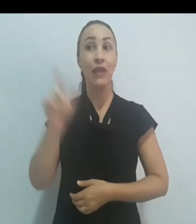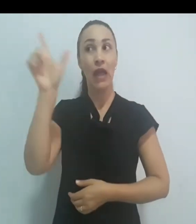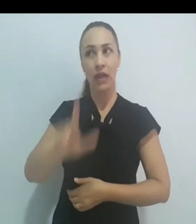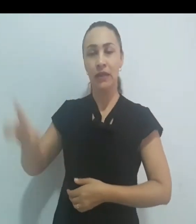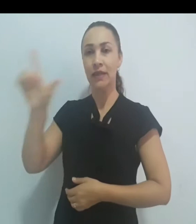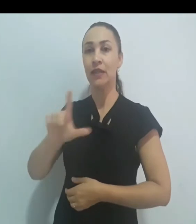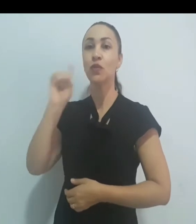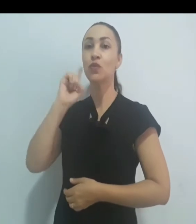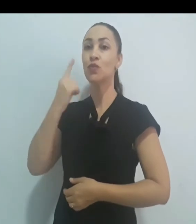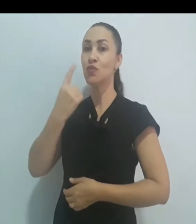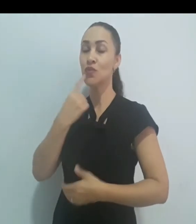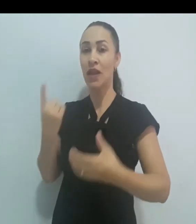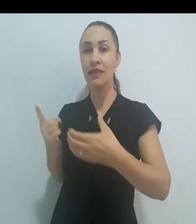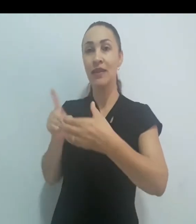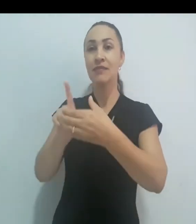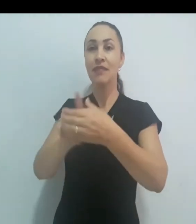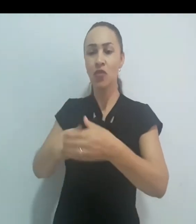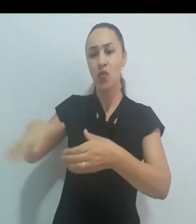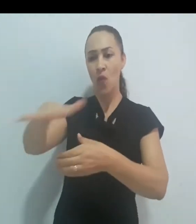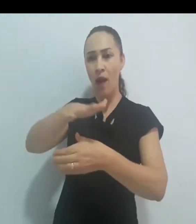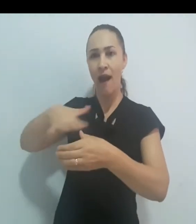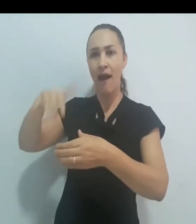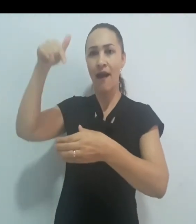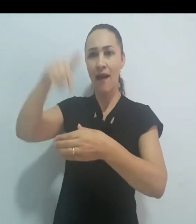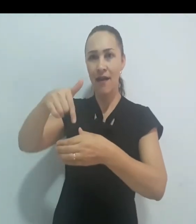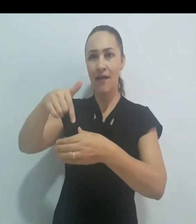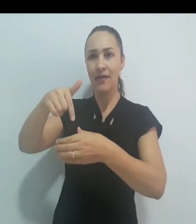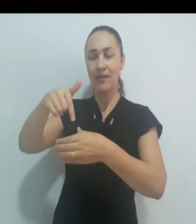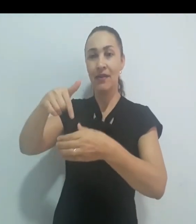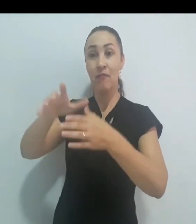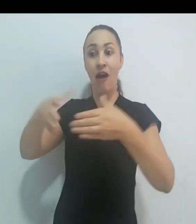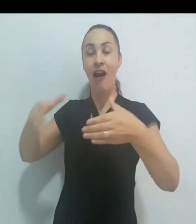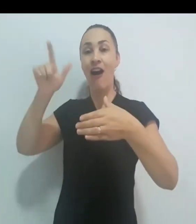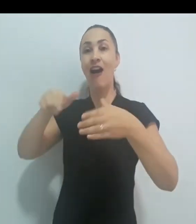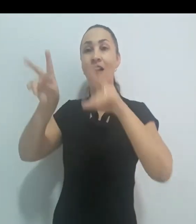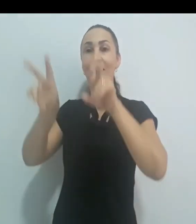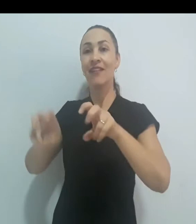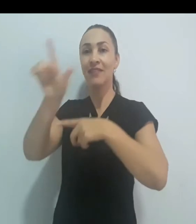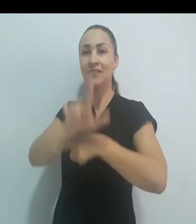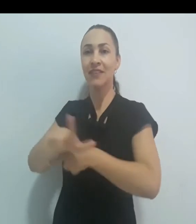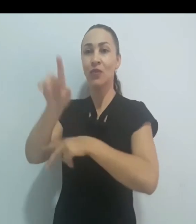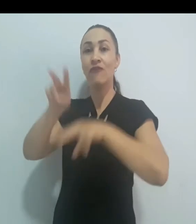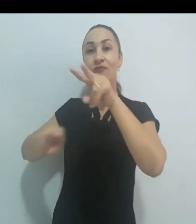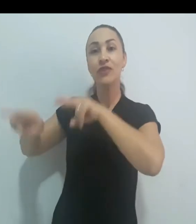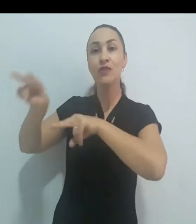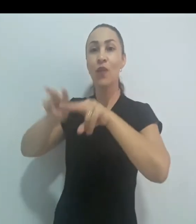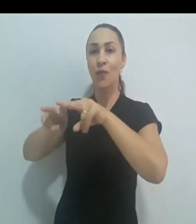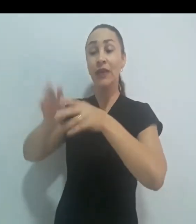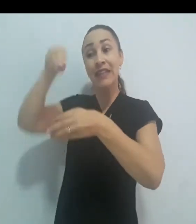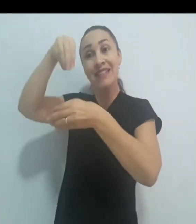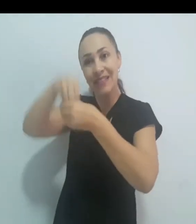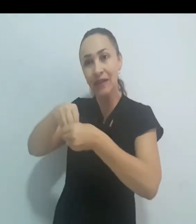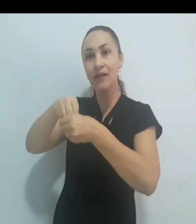surda, na verdade, ela faz parte de uma área maior que se chama literatura visual, né? Então, dentro